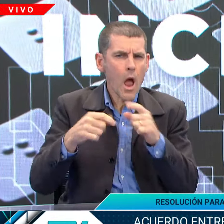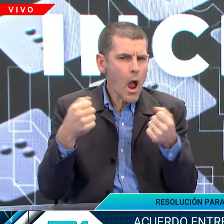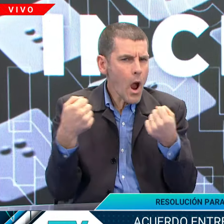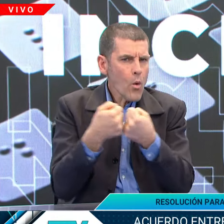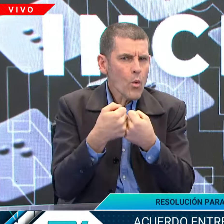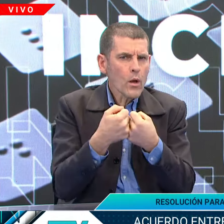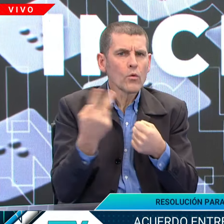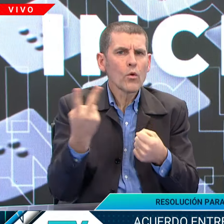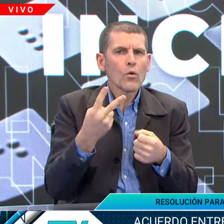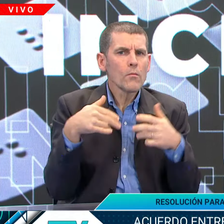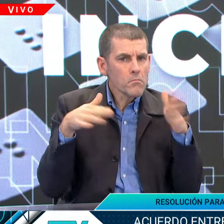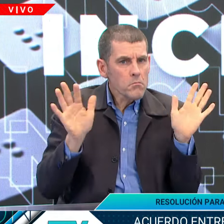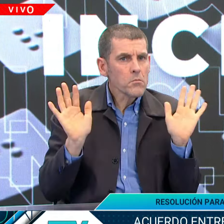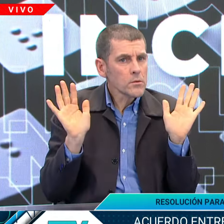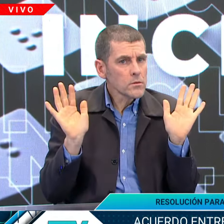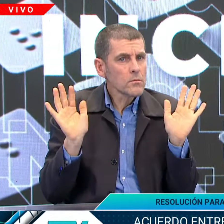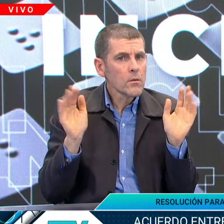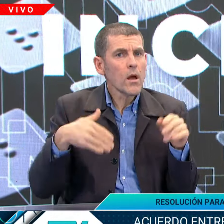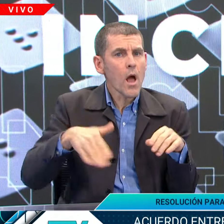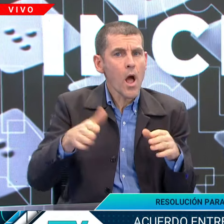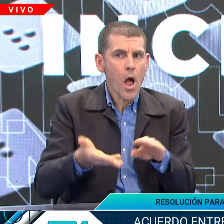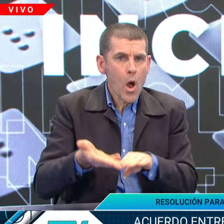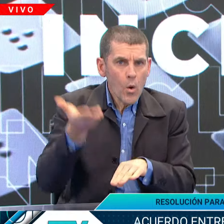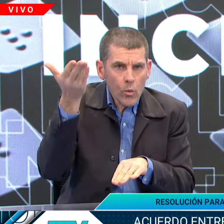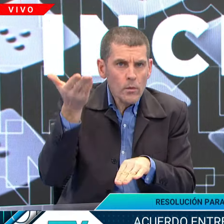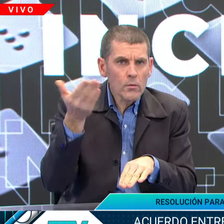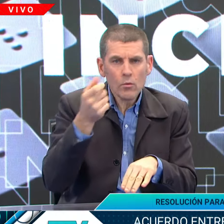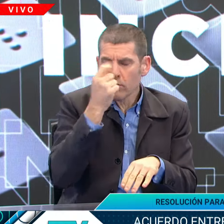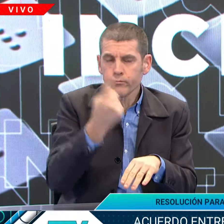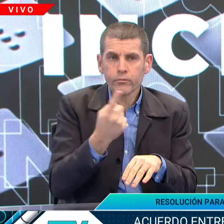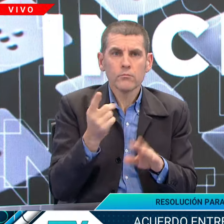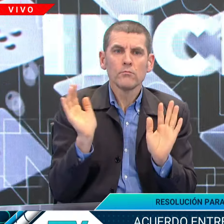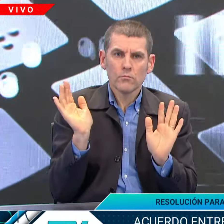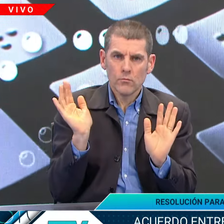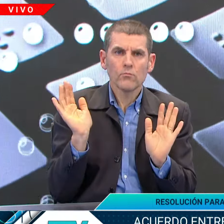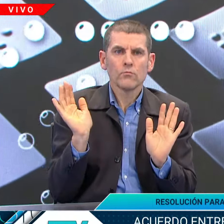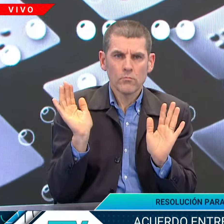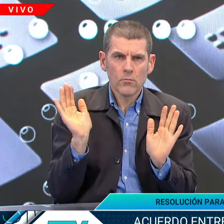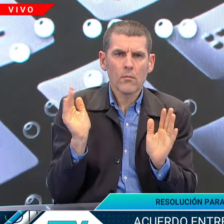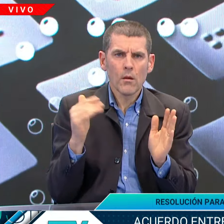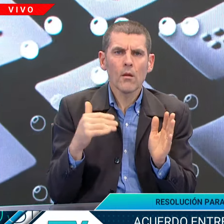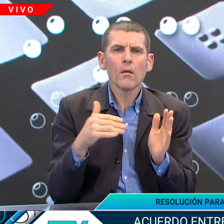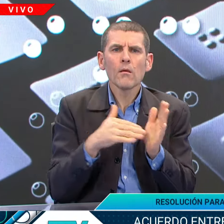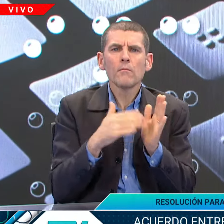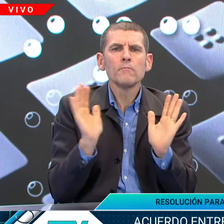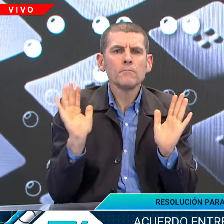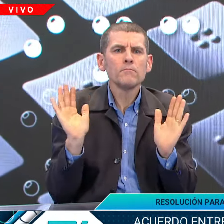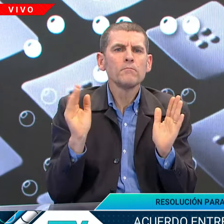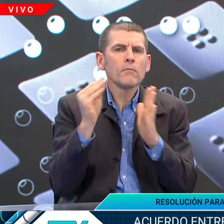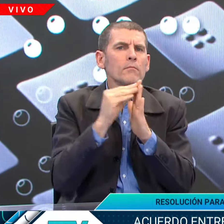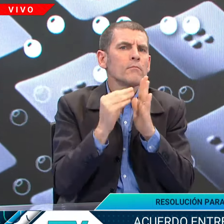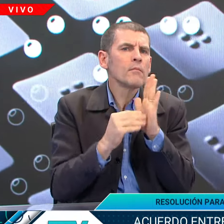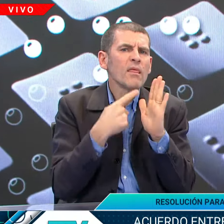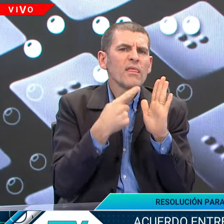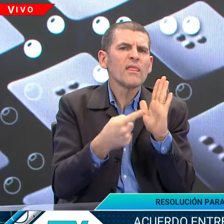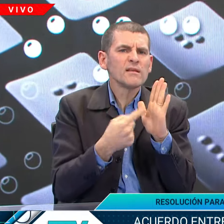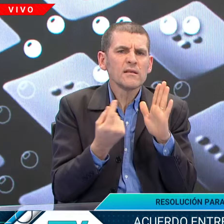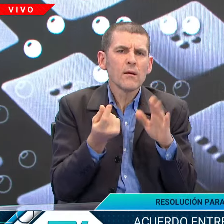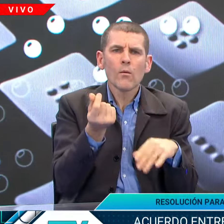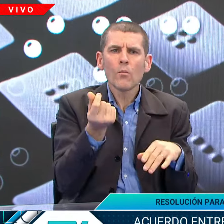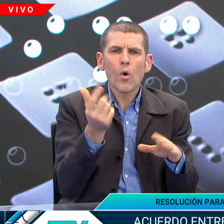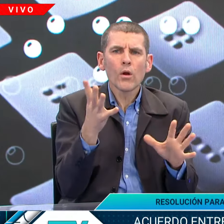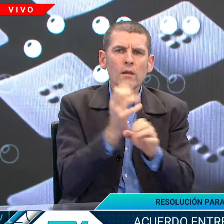inmediato en la tarifa del boleto. Además, la resolución también aborda la cuestión del boleto integrado de la red